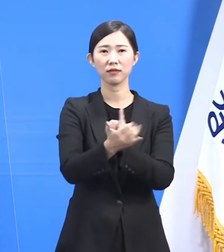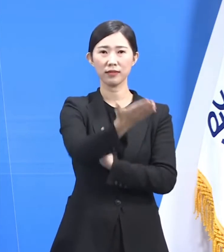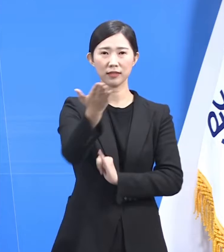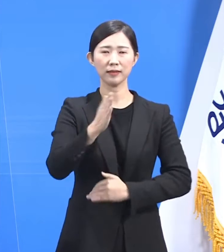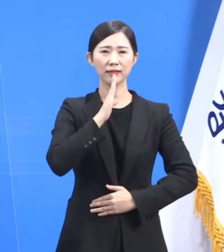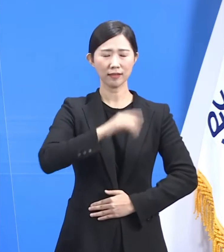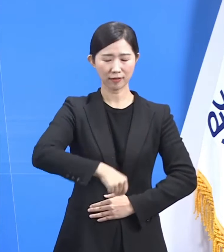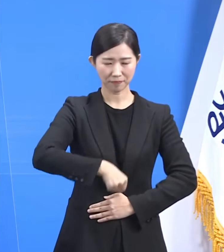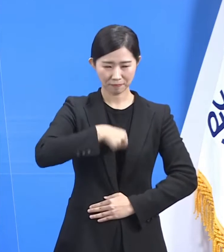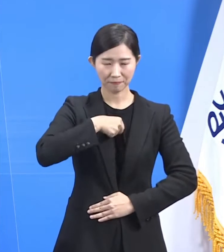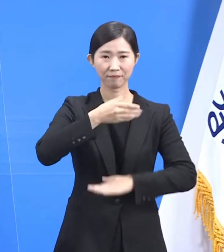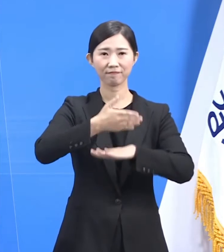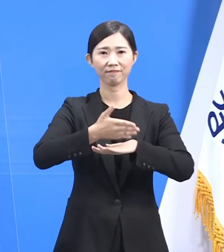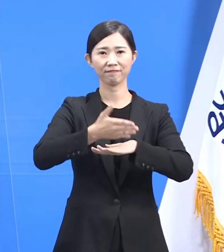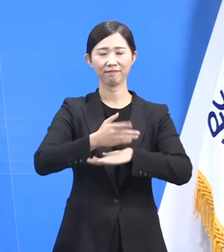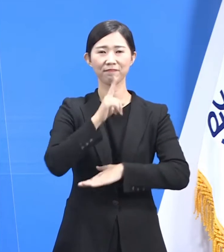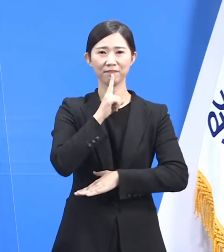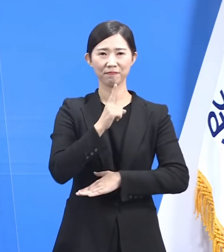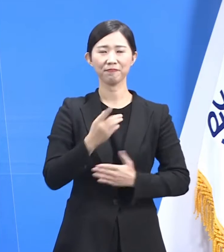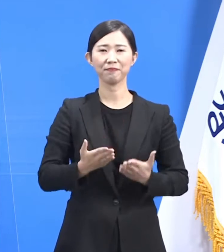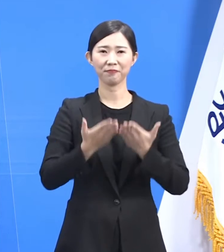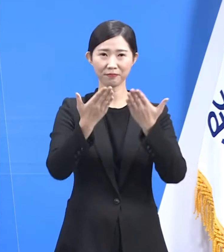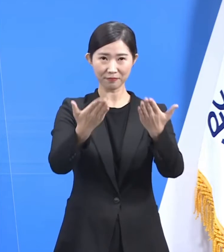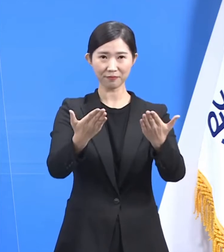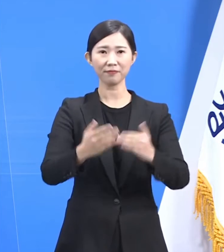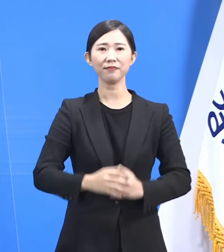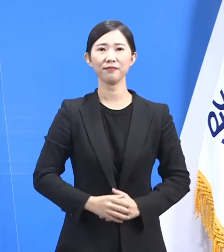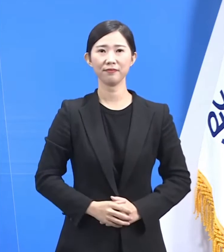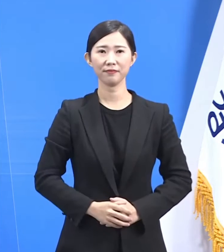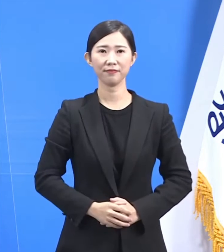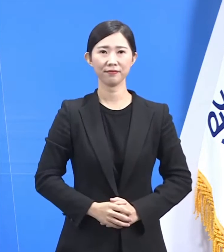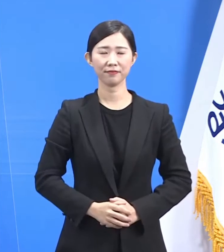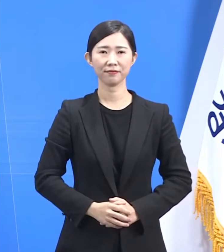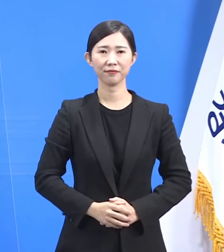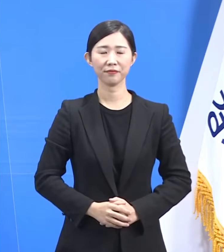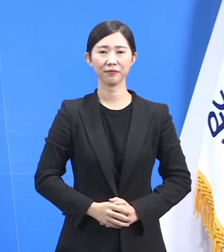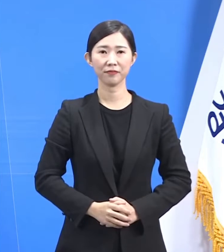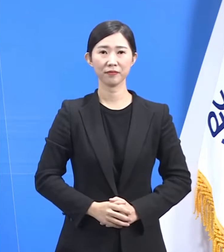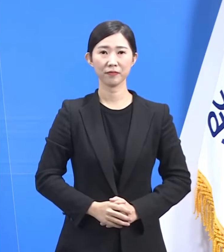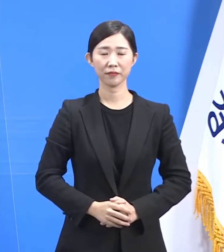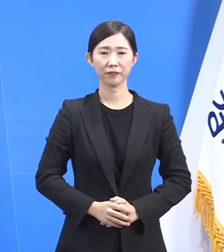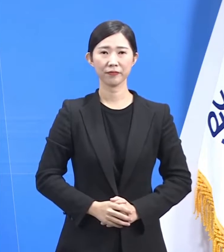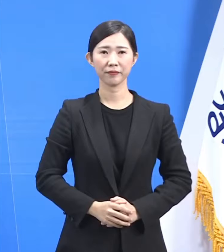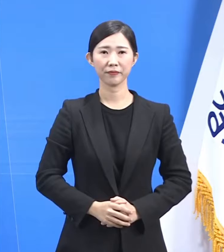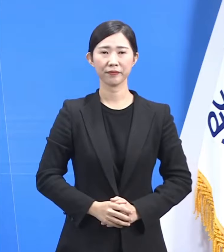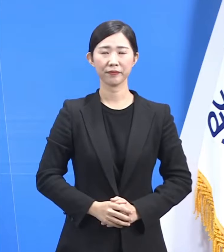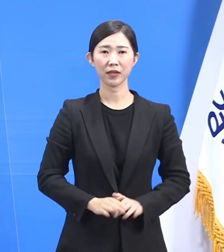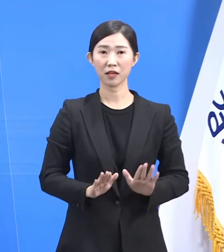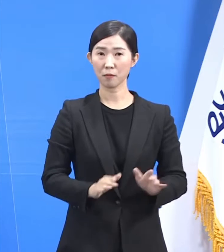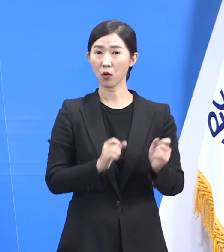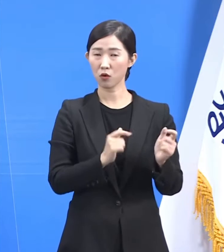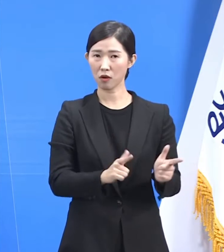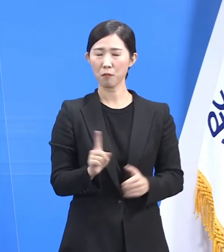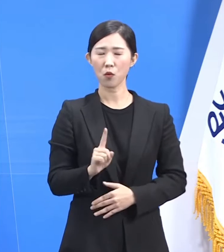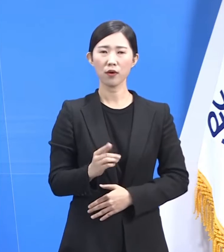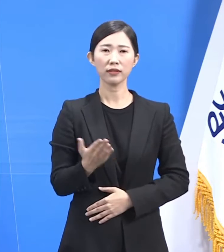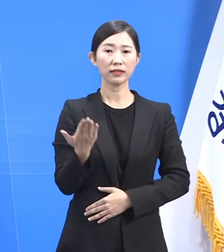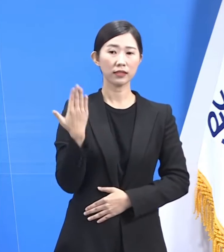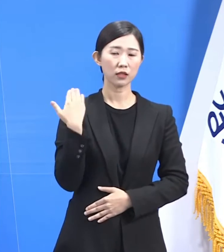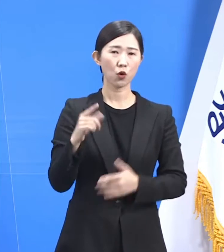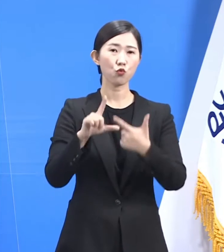진심으로 감사하다는 말씀을 드립니다. 이 자리를 빌려서 지난 6월